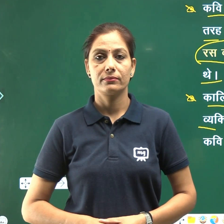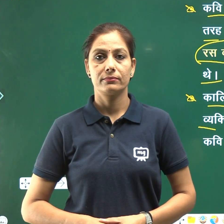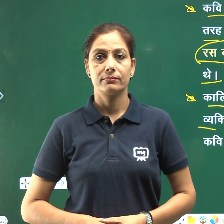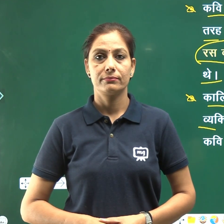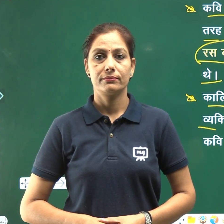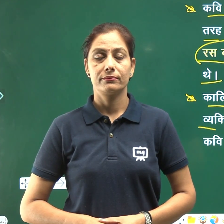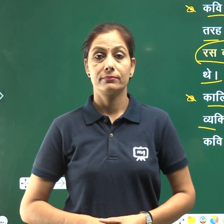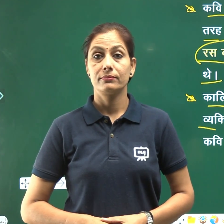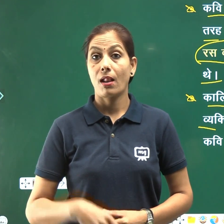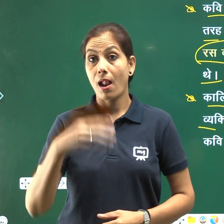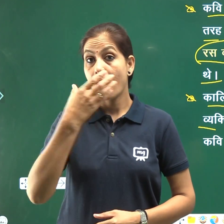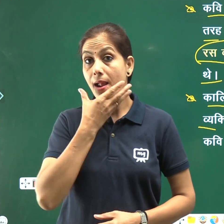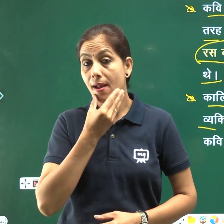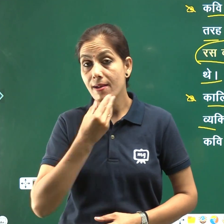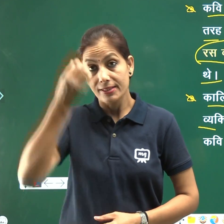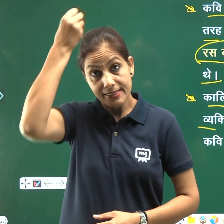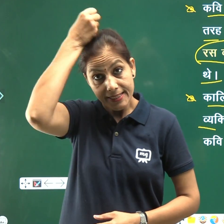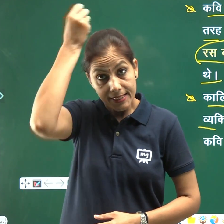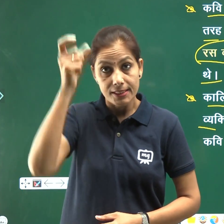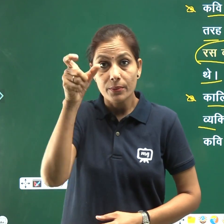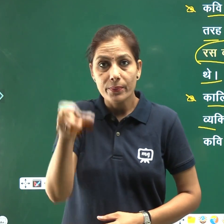फक्कड़ सन्यासी